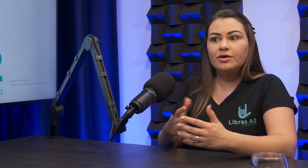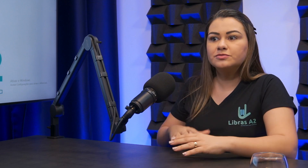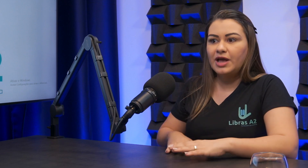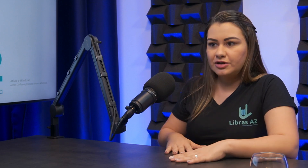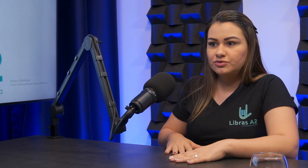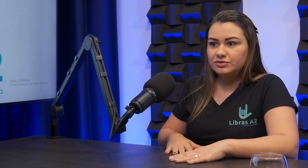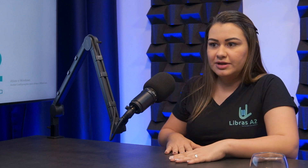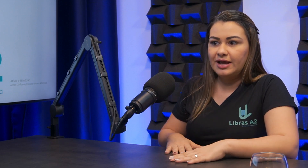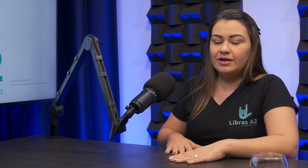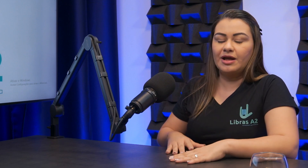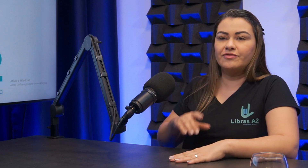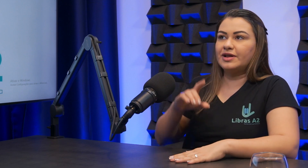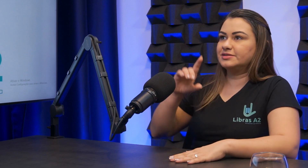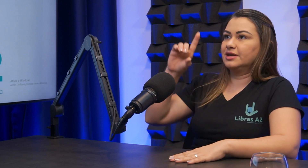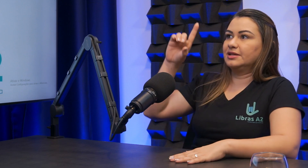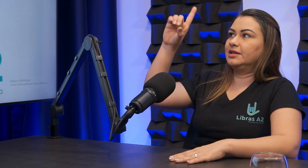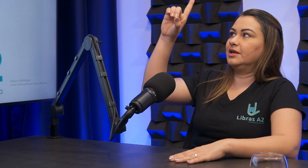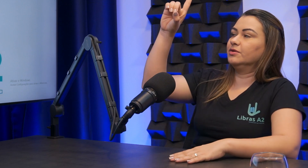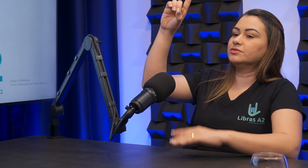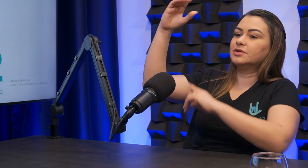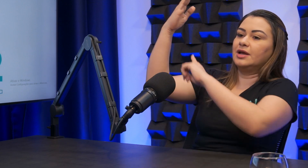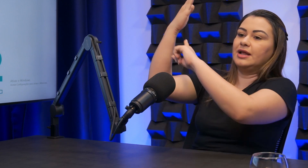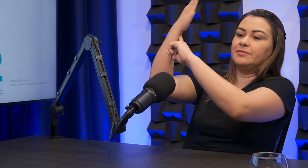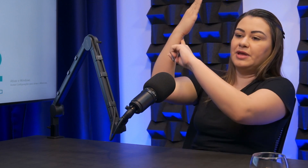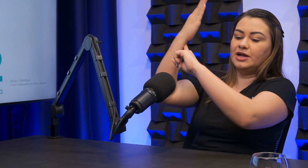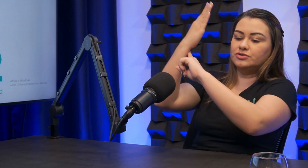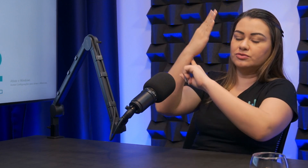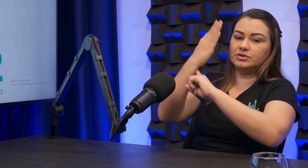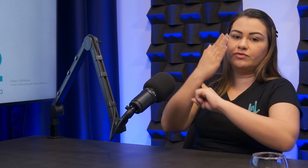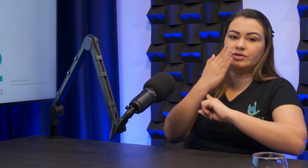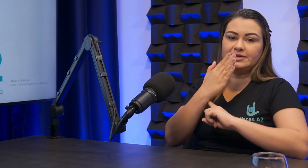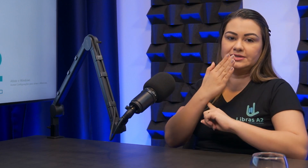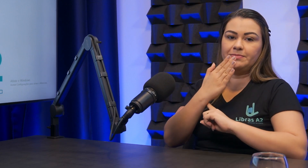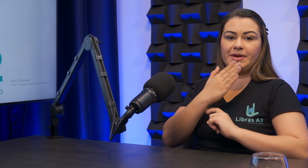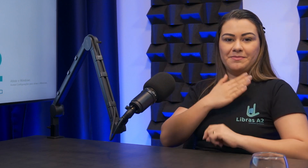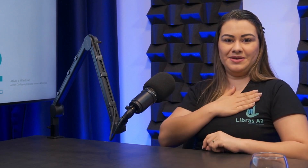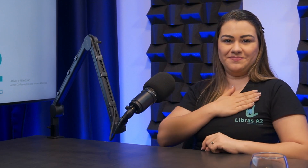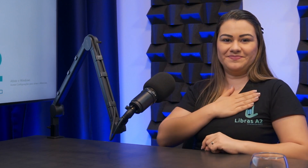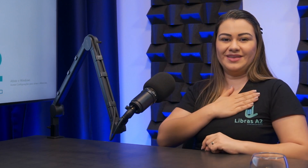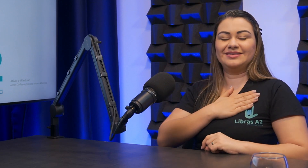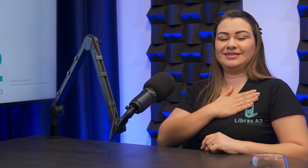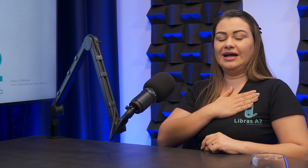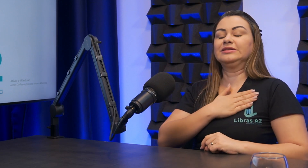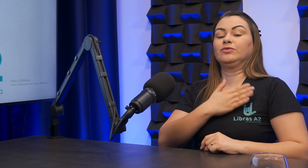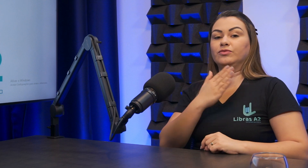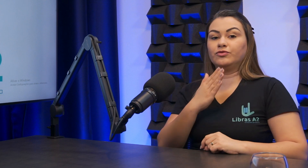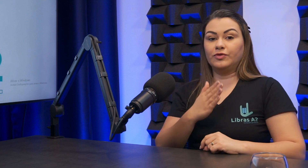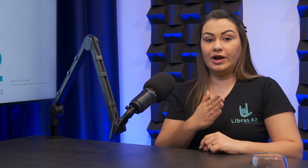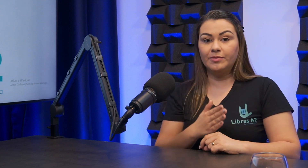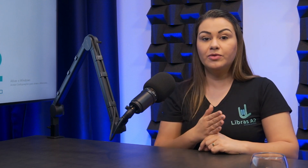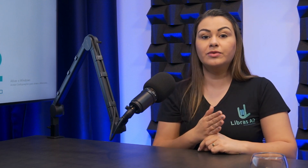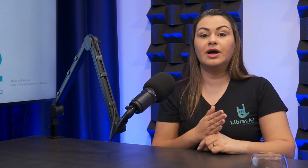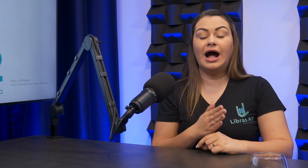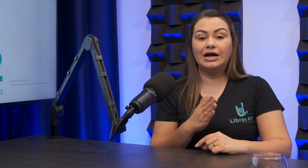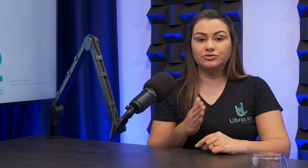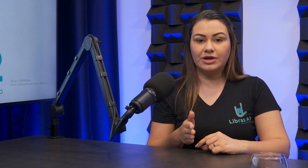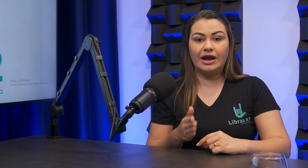me ajuda, né? Aqui é a frase. Deus, ele me ajuda, então vou trazer para mim, tá? Então, o verbo ajudar é um